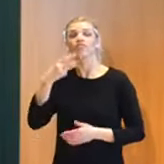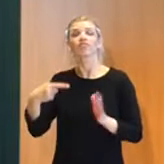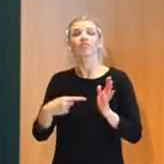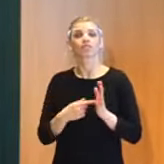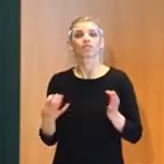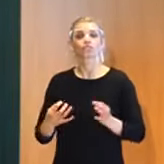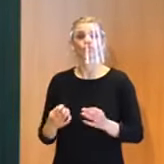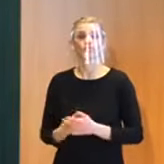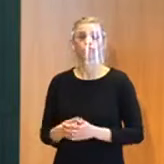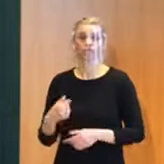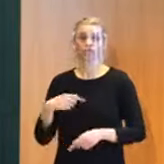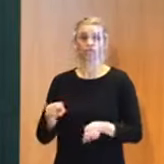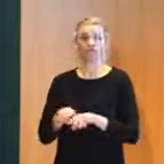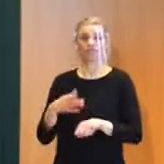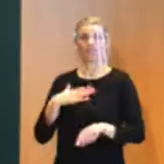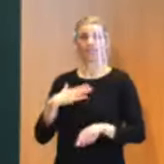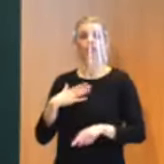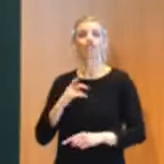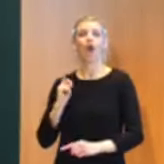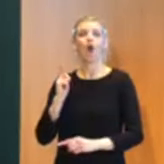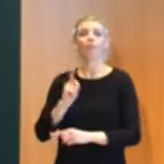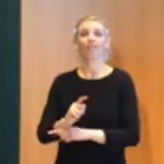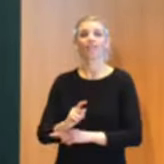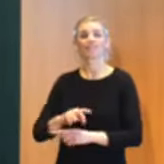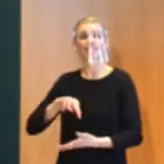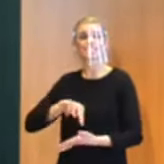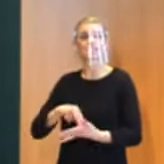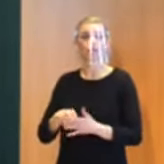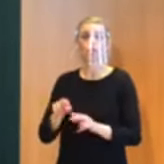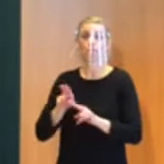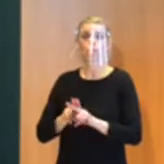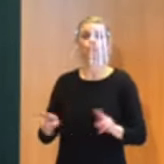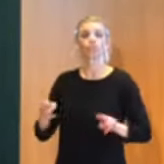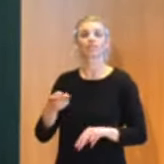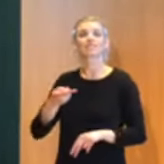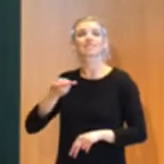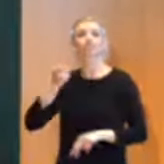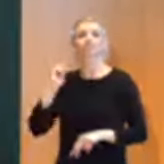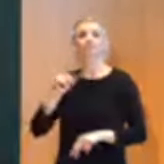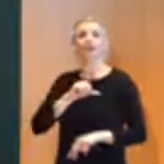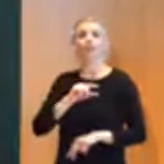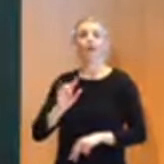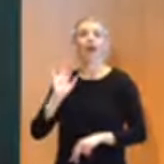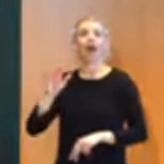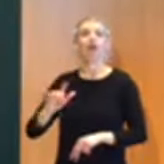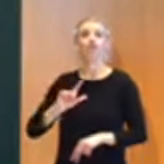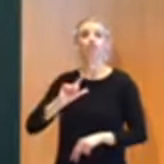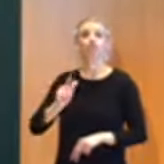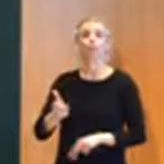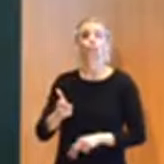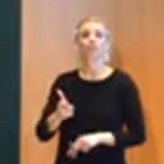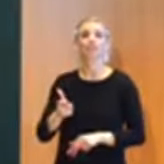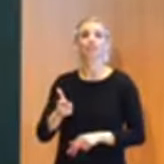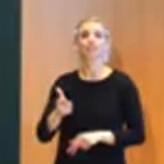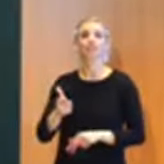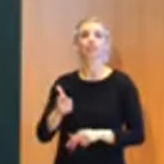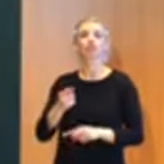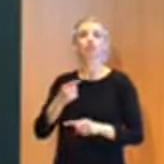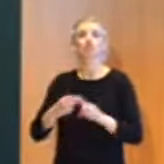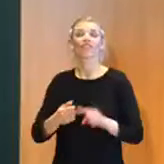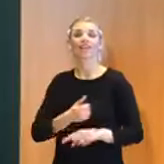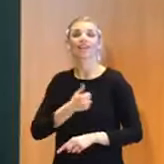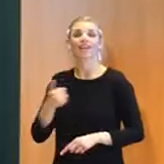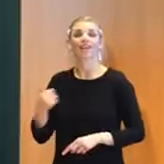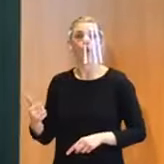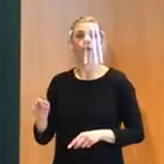bohužiaľ kvôli našej tzv. Objednávacej stratégii môže byť Slovenská republika v druhom kvartáli tohto roku na chvoste toho, ako